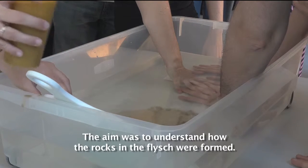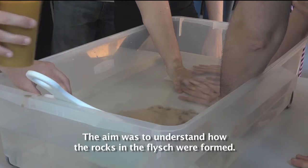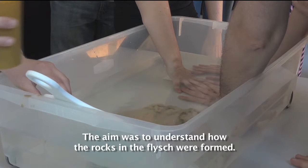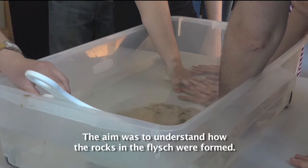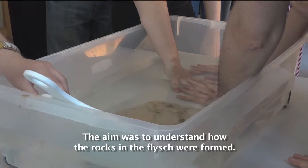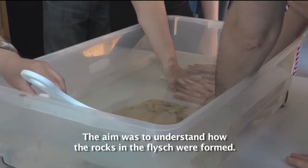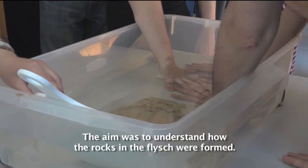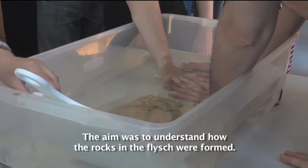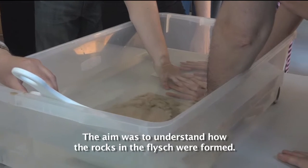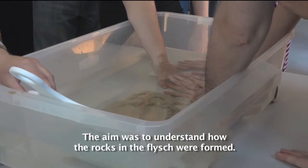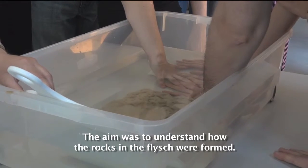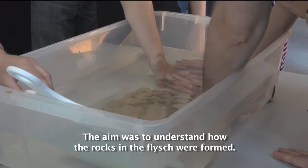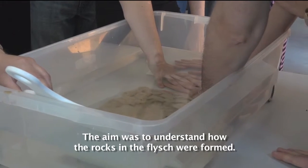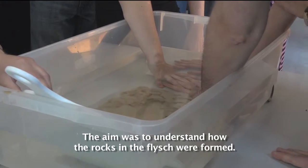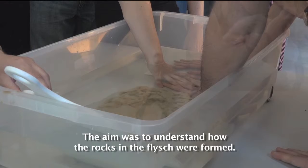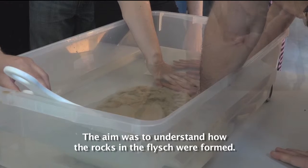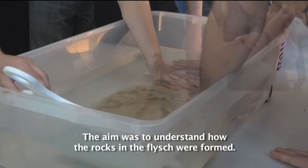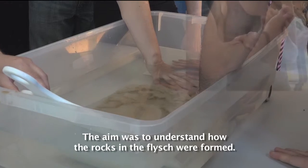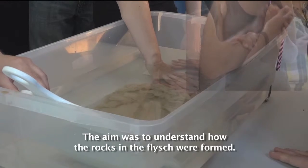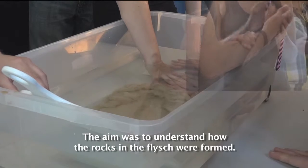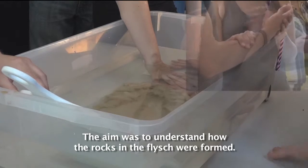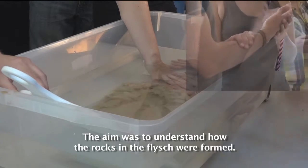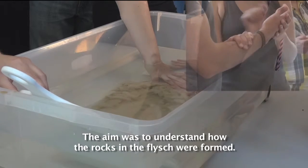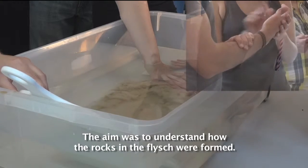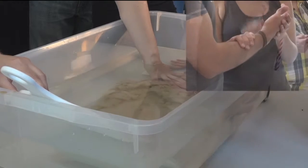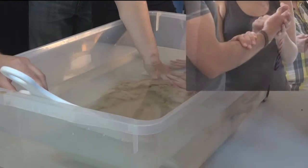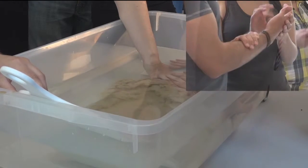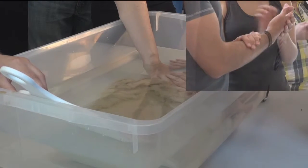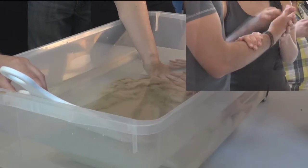era comprender cómo se formaron algunas de las rocas del Flysch.